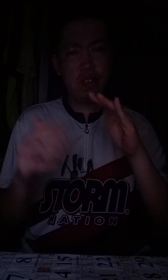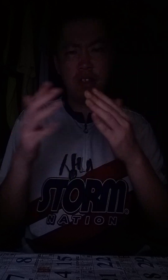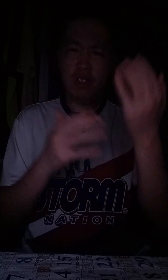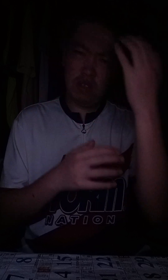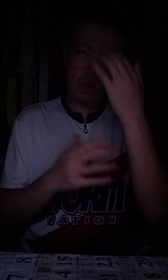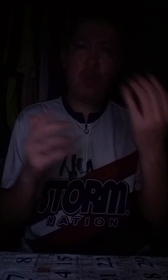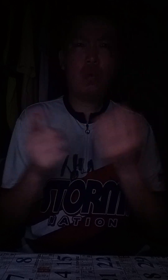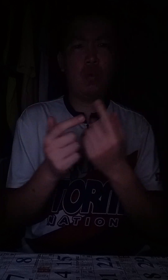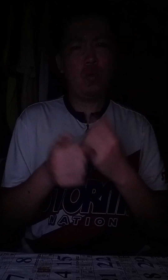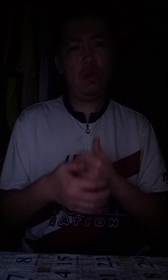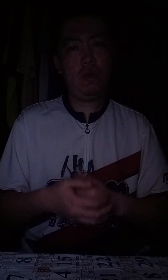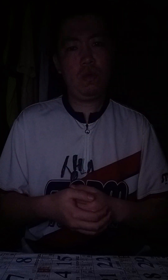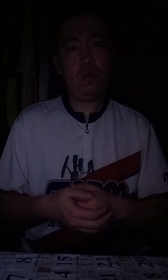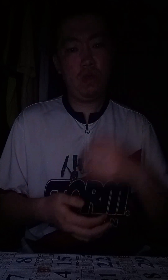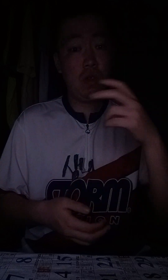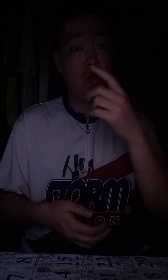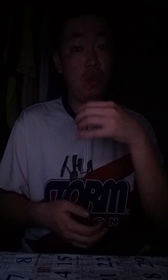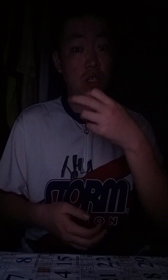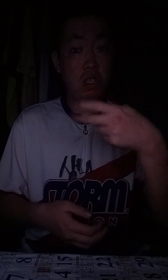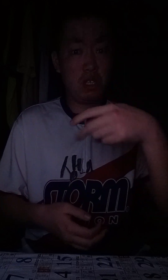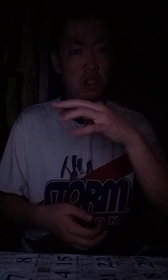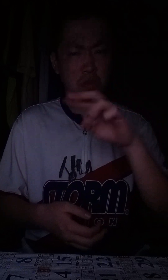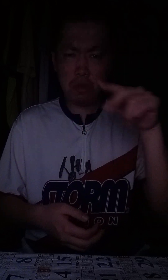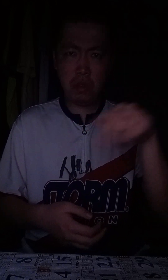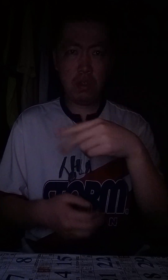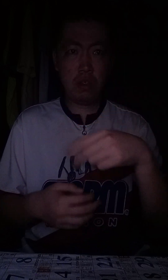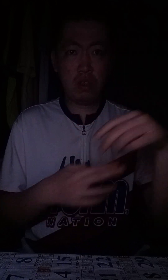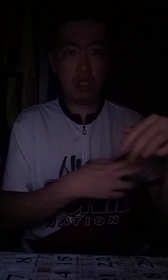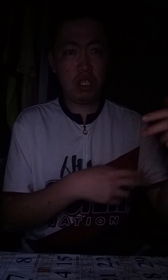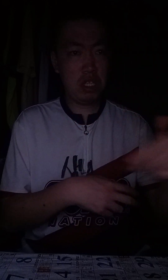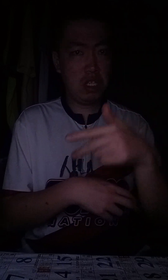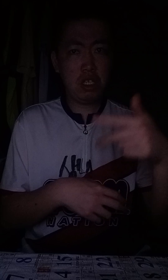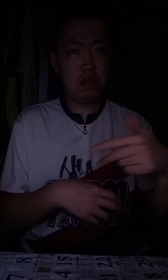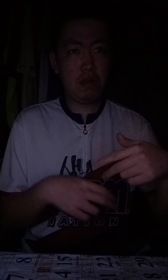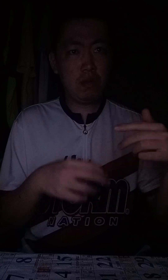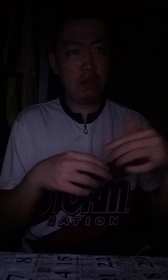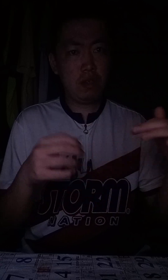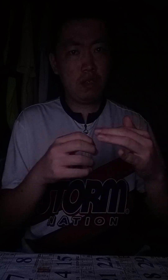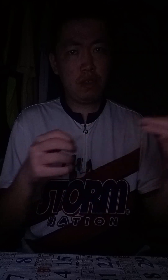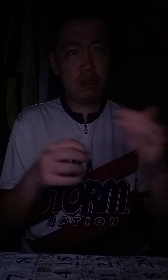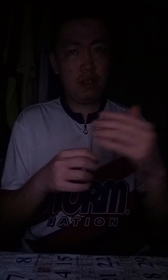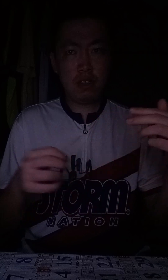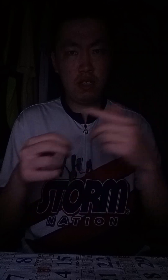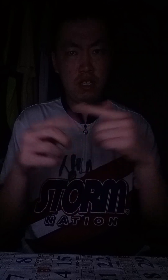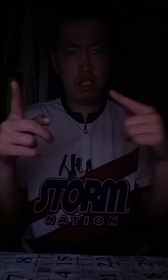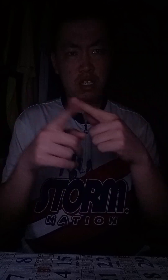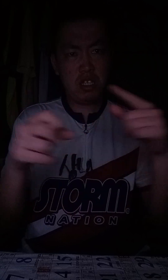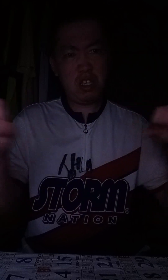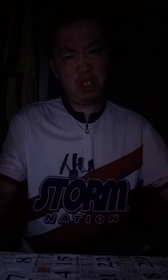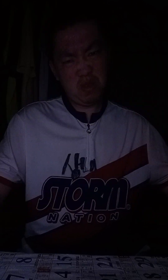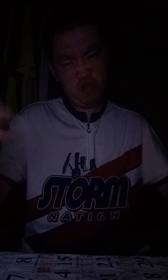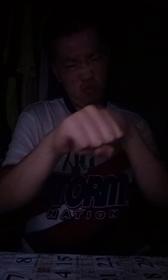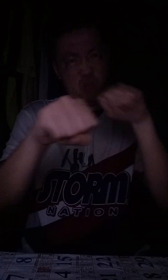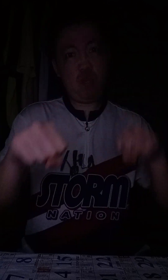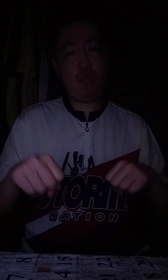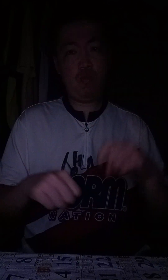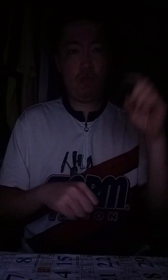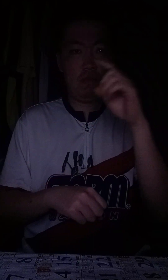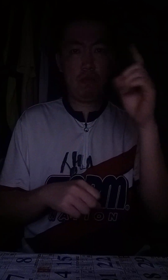다쳤습니다. 경찰은 승객 승하차를 위해 멈춘 시내버스를 뒤에서 오던 마을버스가 추돌한 것으로 보고 정확한 사고